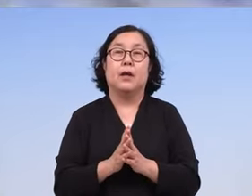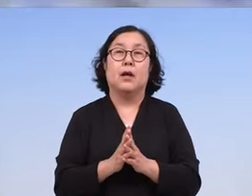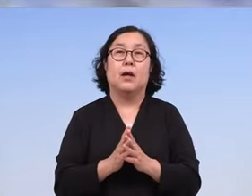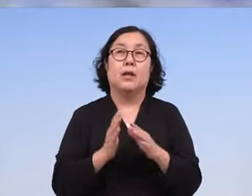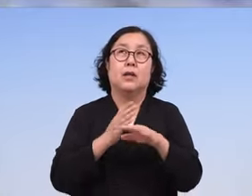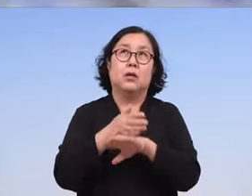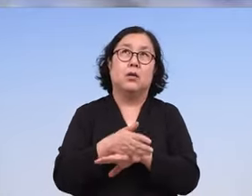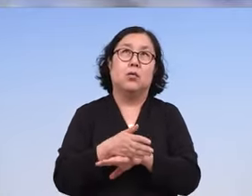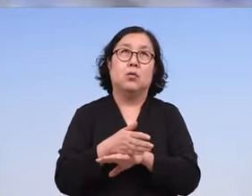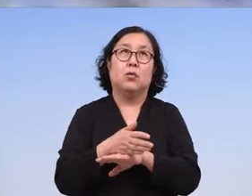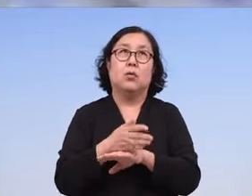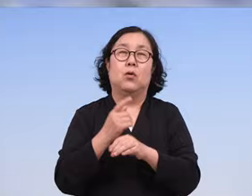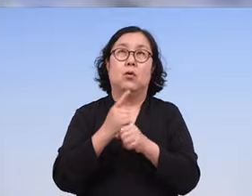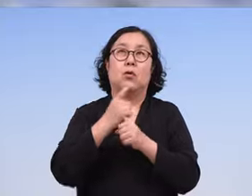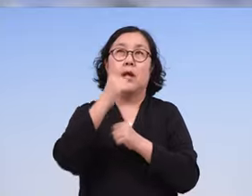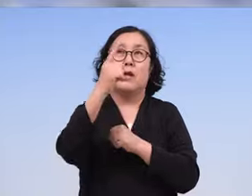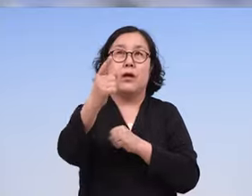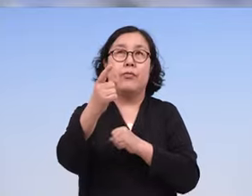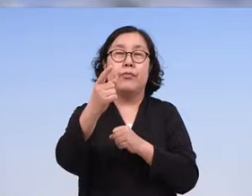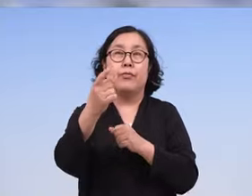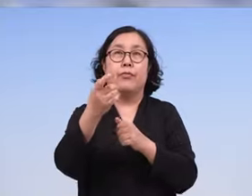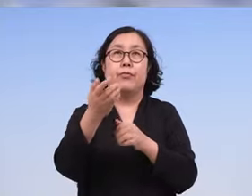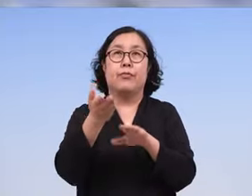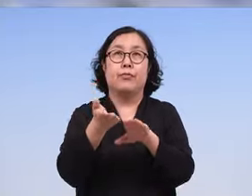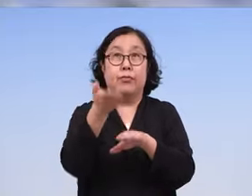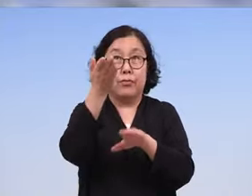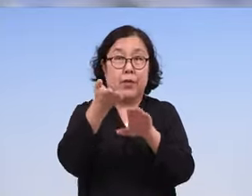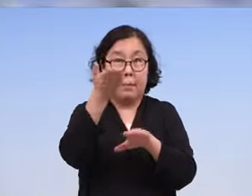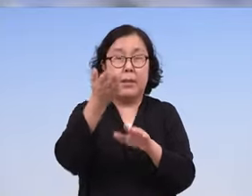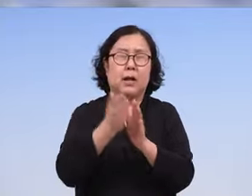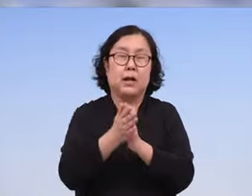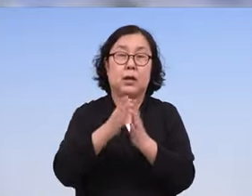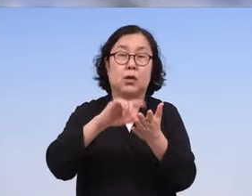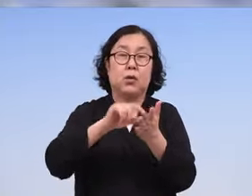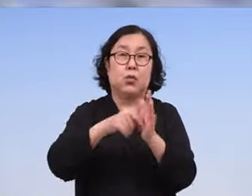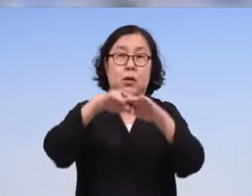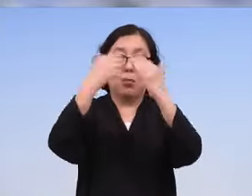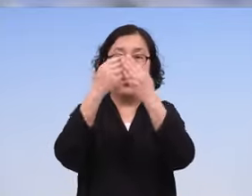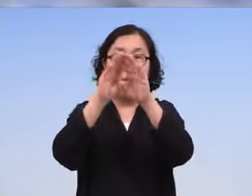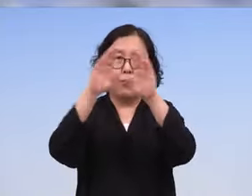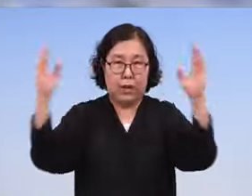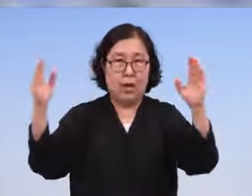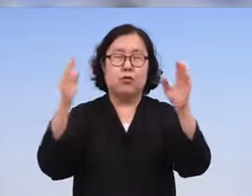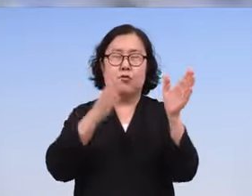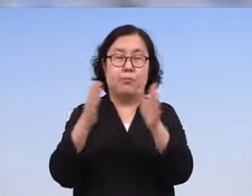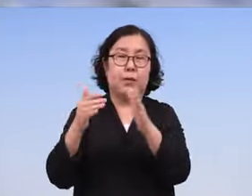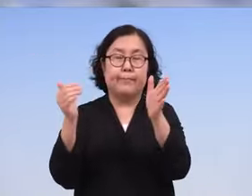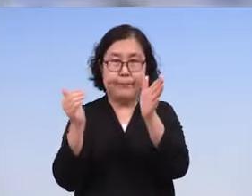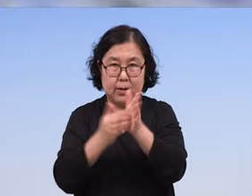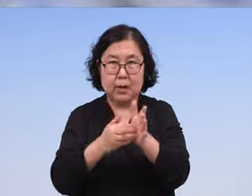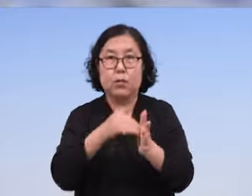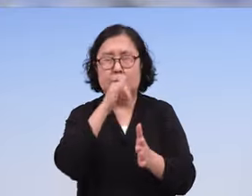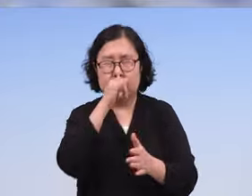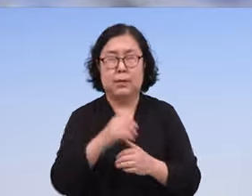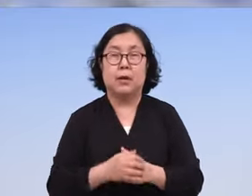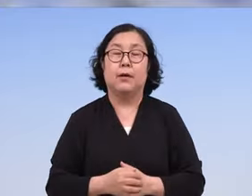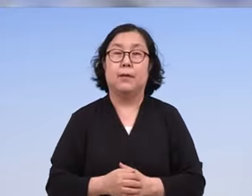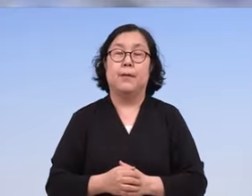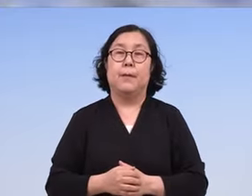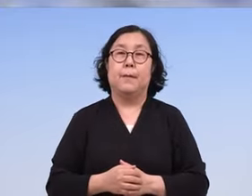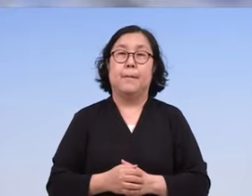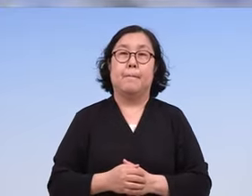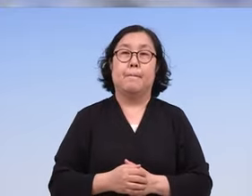이제 뭐 늦어도 내년 상반기에 모든 걸 다 이제 오픈할 수 있게 준비가 거의 다 돼 갑니다.